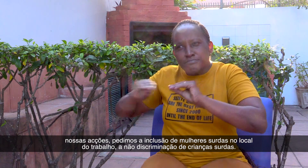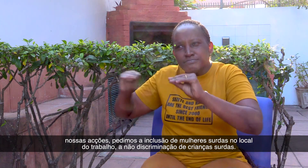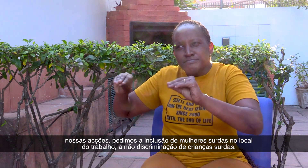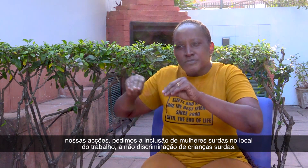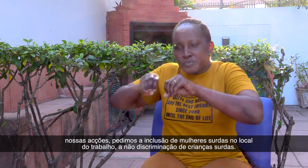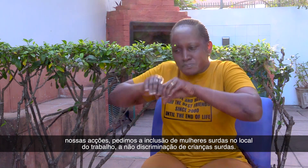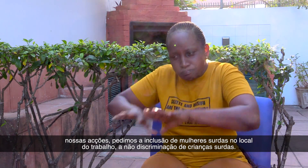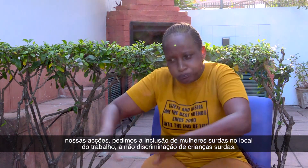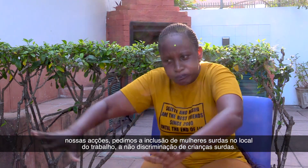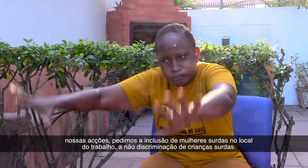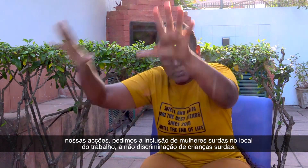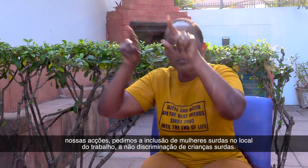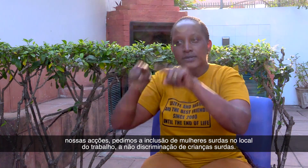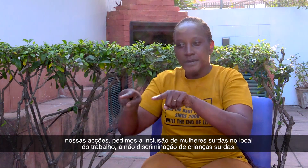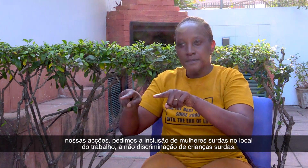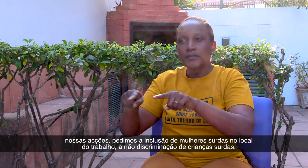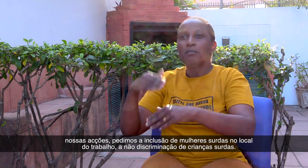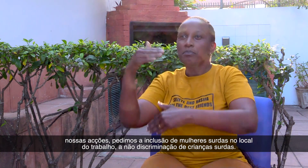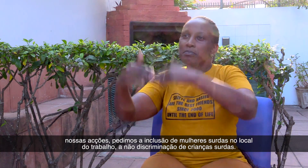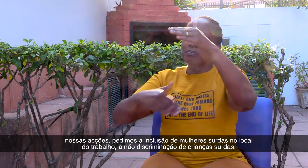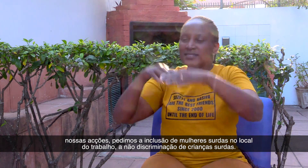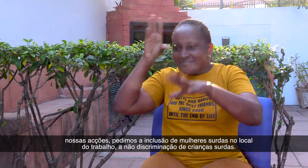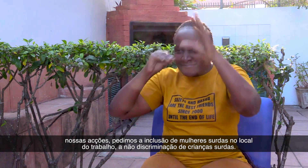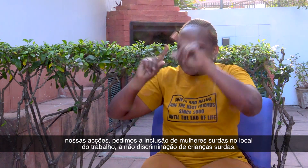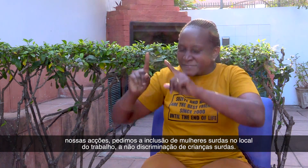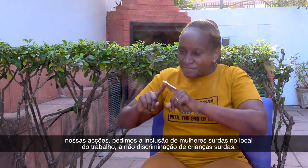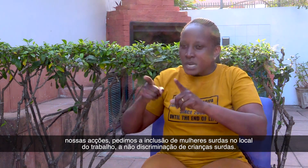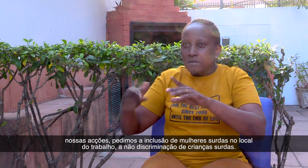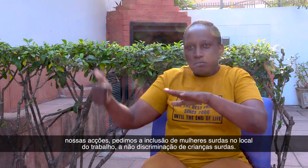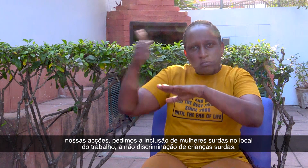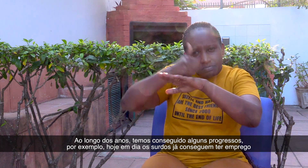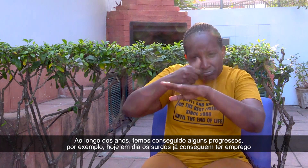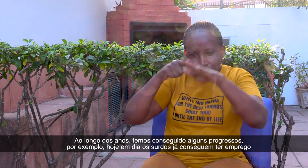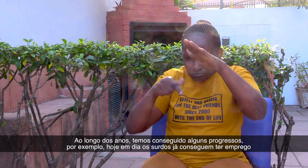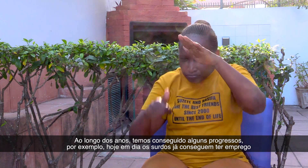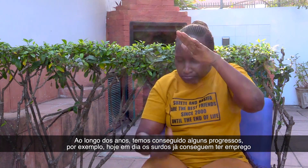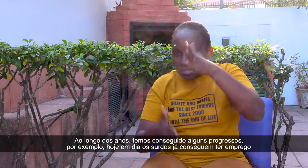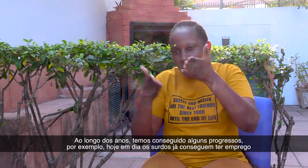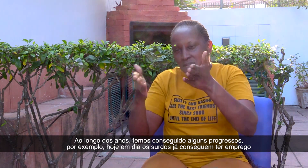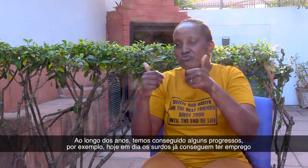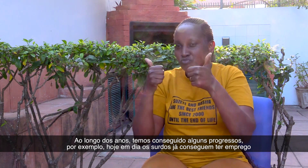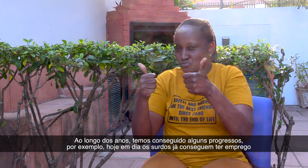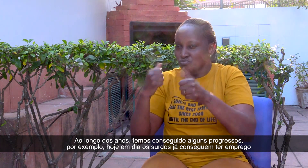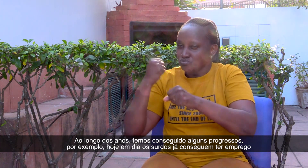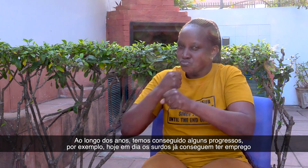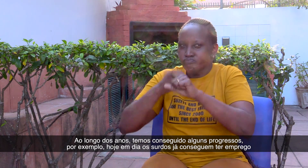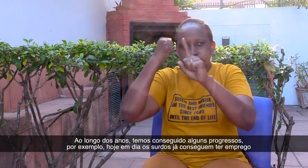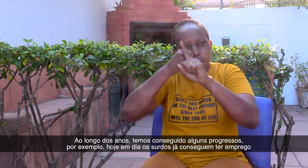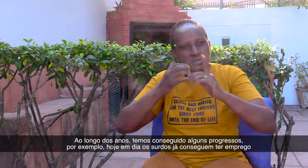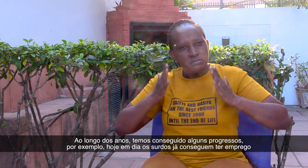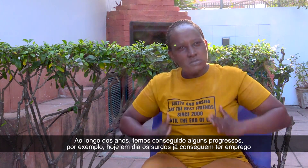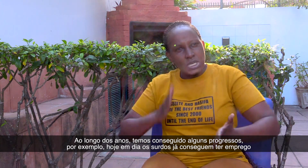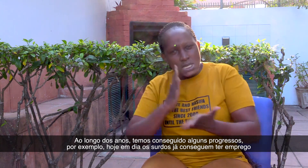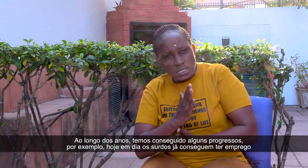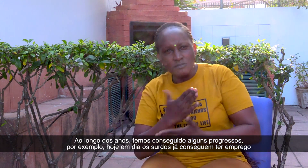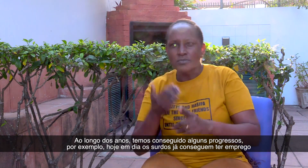de mulheres surdas no local do trabalho, a não discriminação de crianças surdas. Ao longo dos anos, temos conseguido alguns